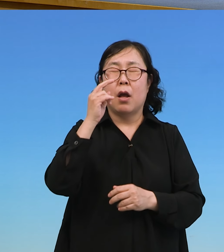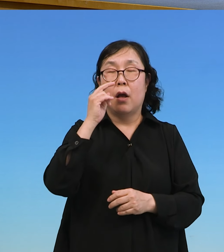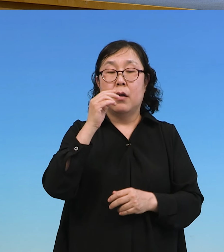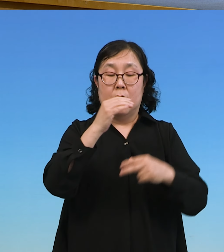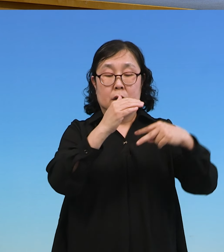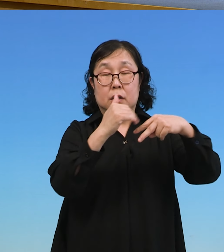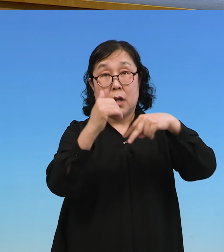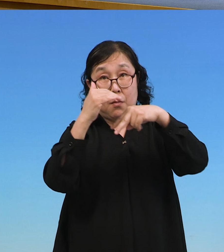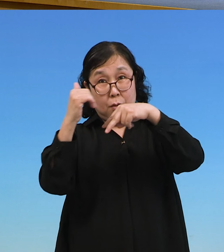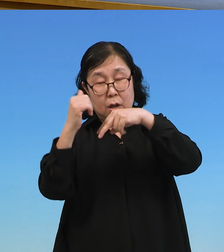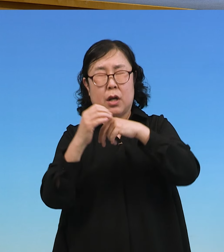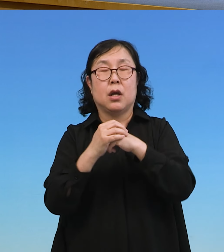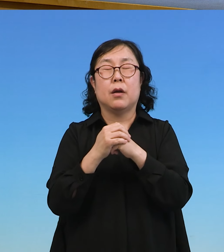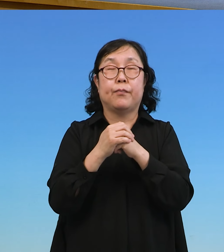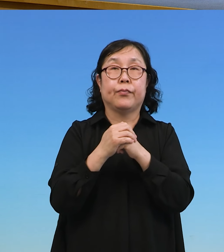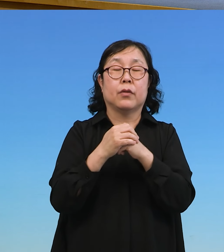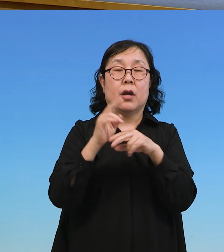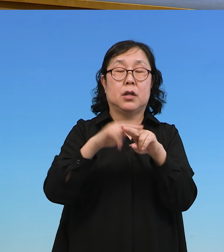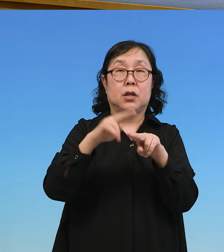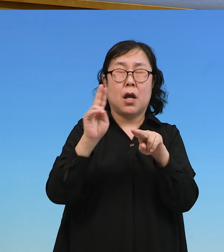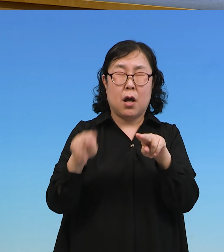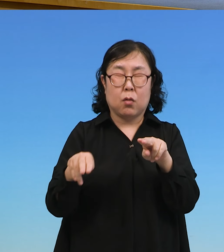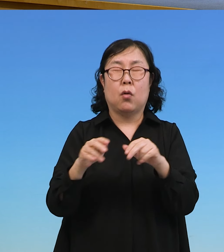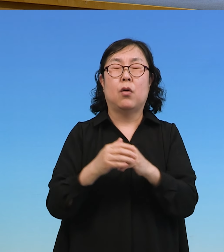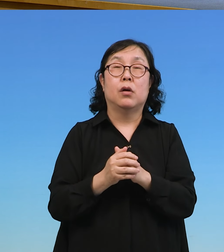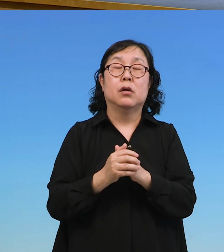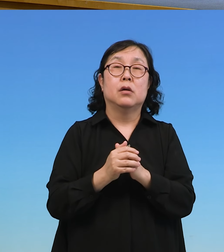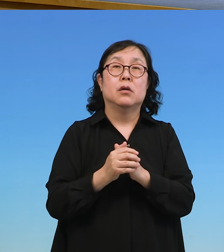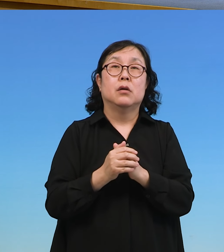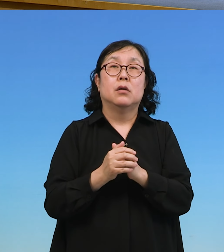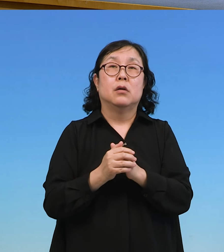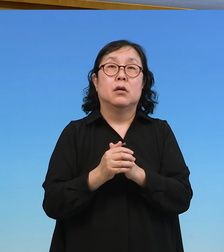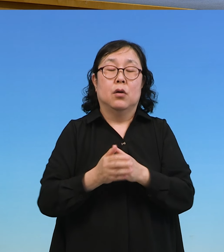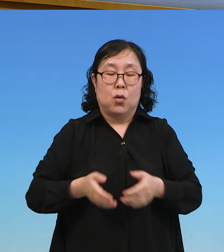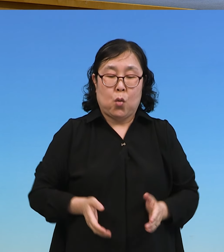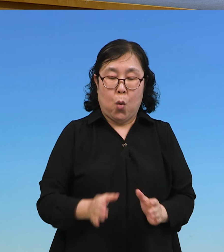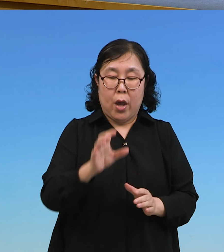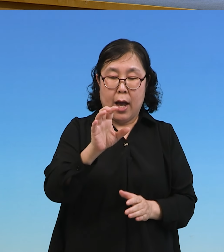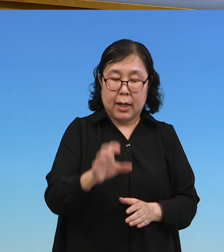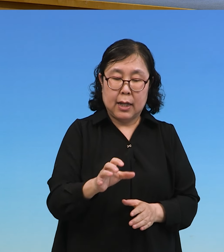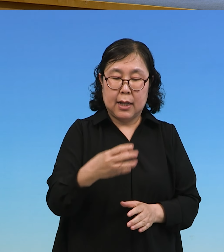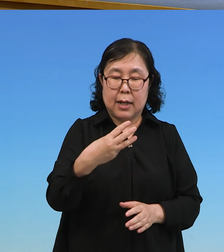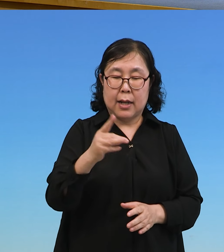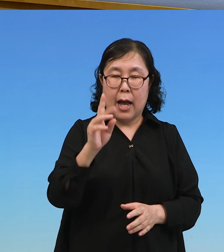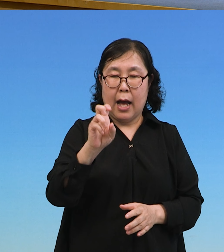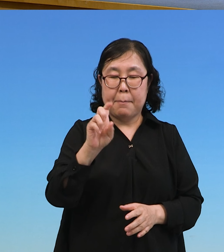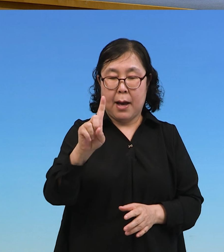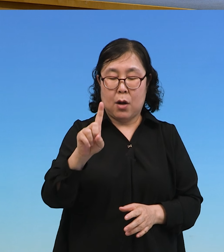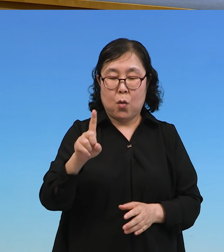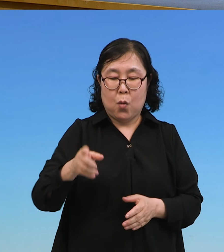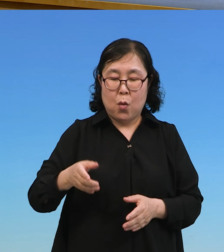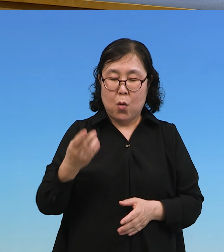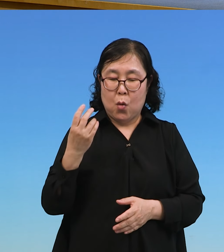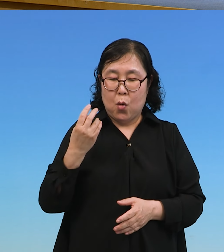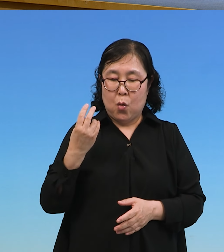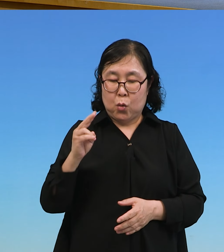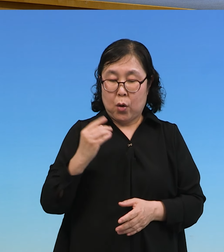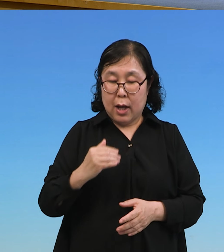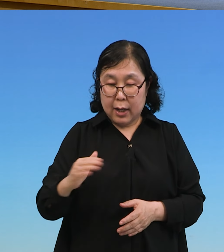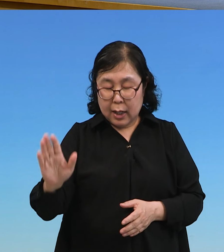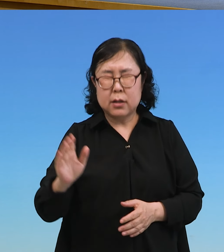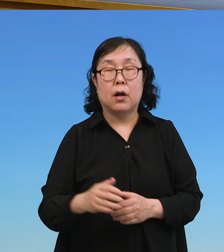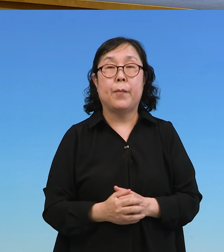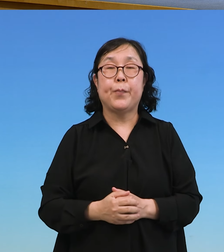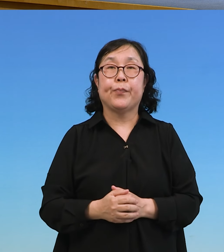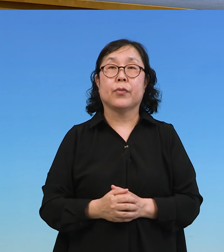사무엘이 이제 은퇴하고 사무엘상 12장에서 이제 고향인 라마로 내려가면서 이제 지난주 설교로